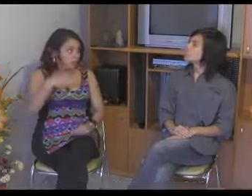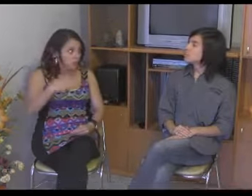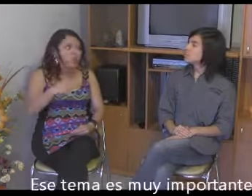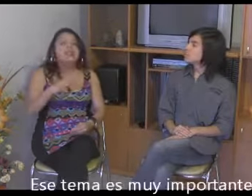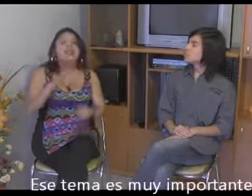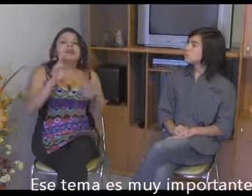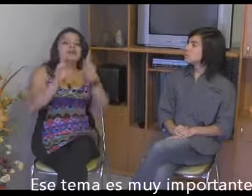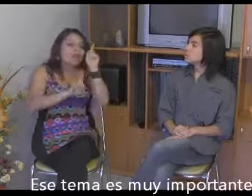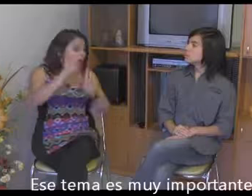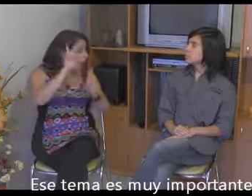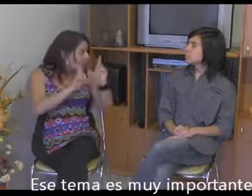Ese tema también es muy importante.